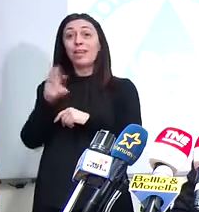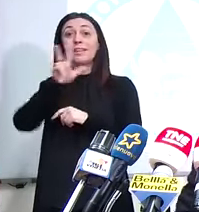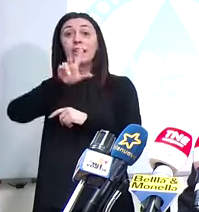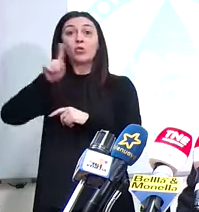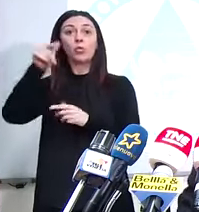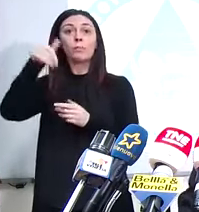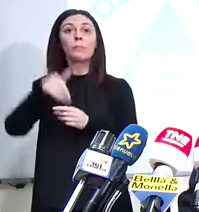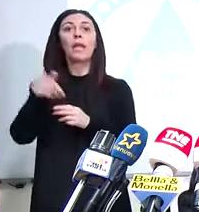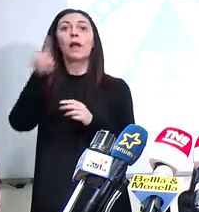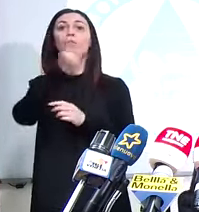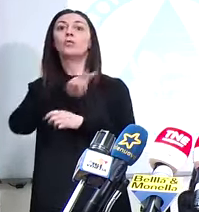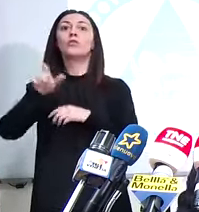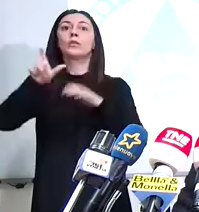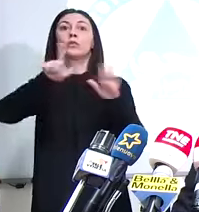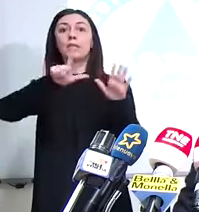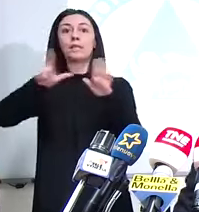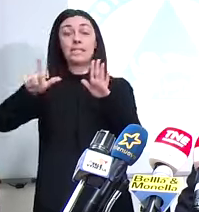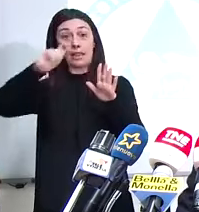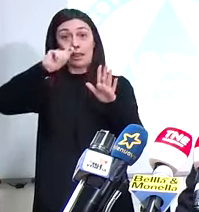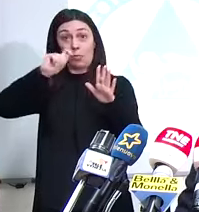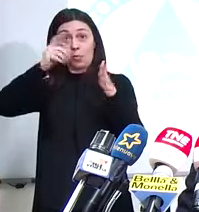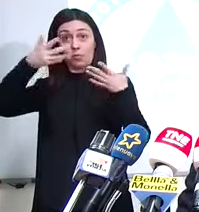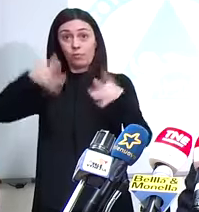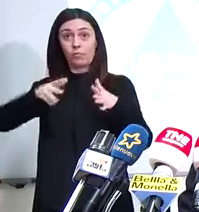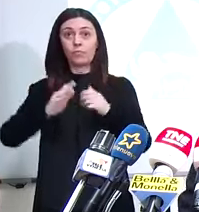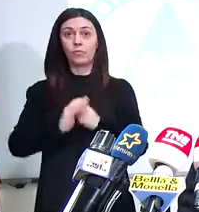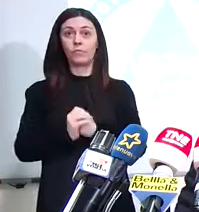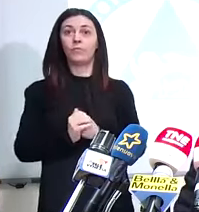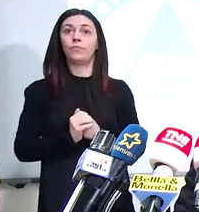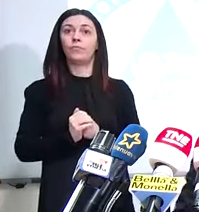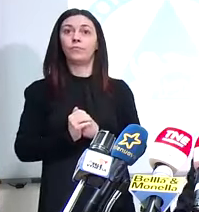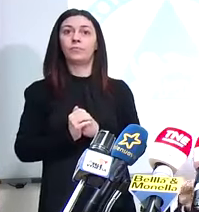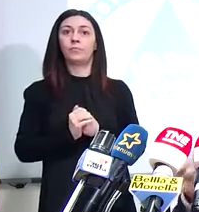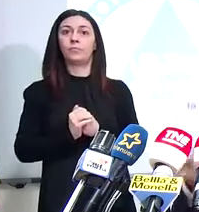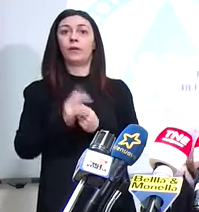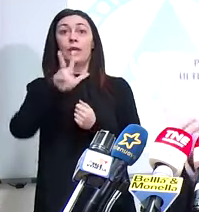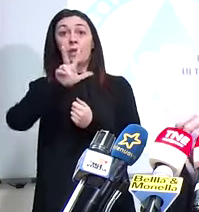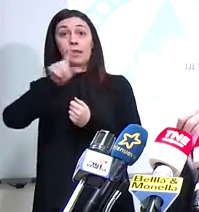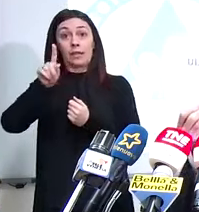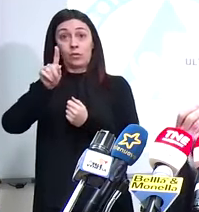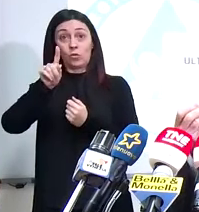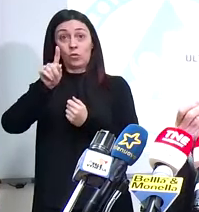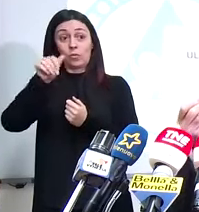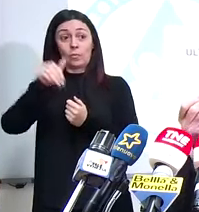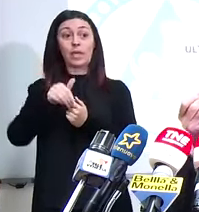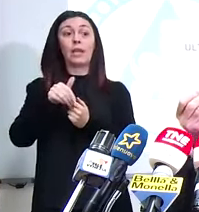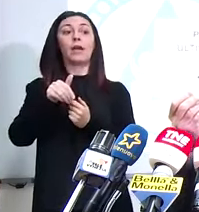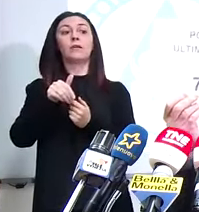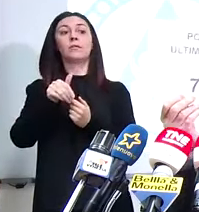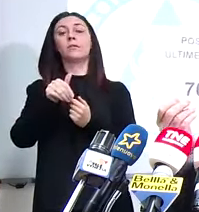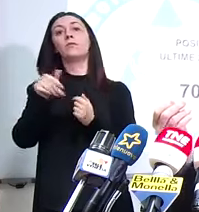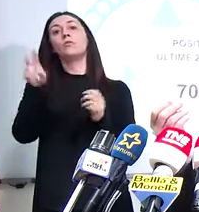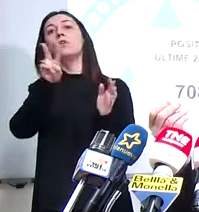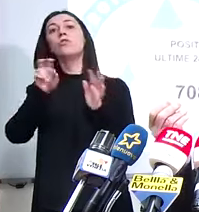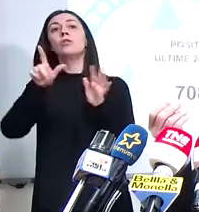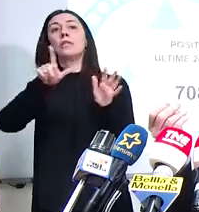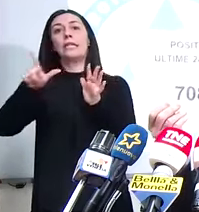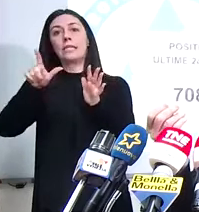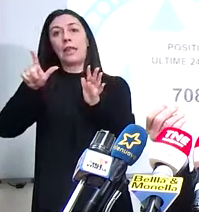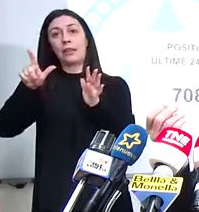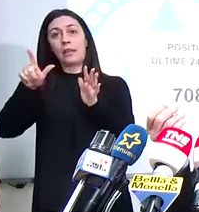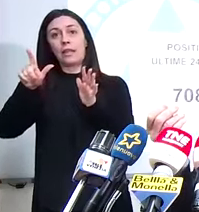mila a 277 tamponi dei 31 1870 277 tamponi i